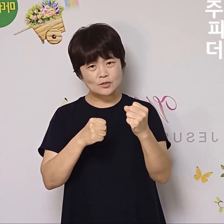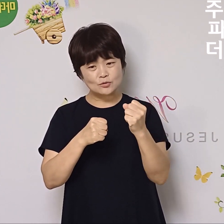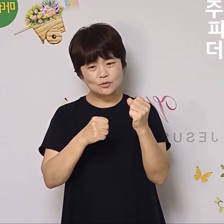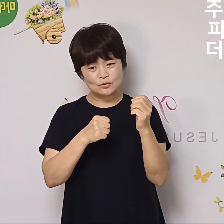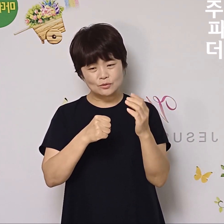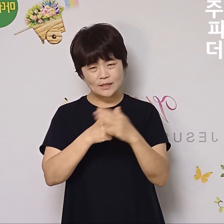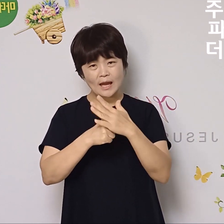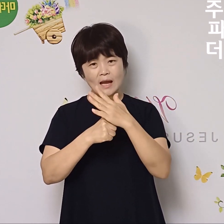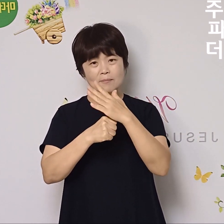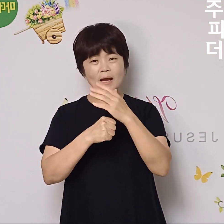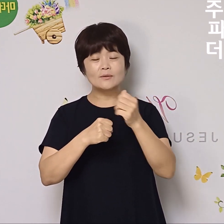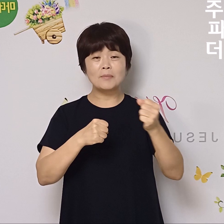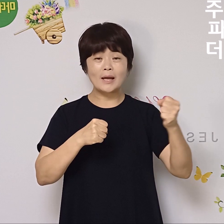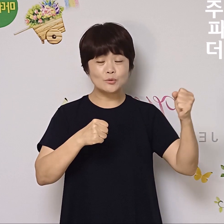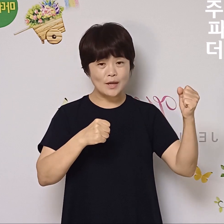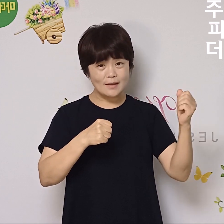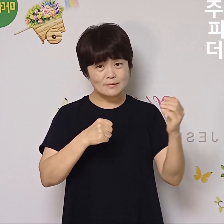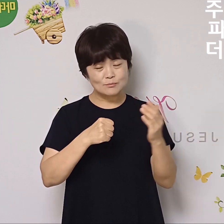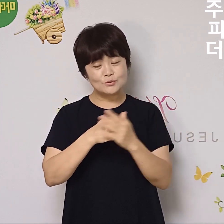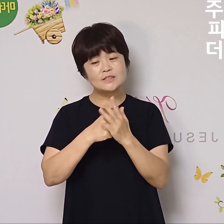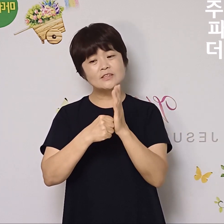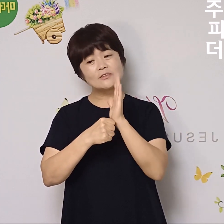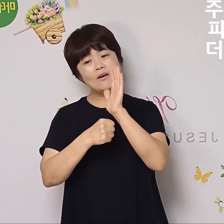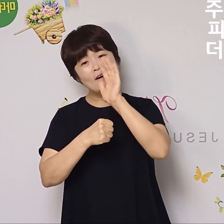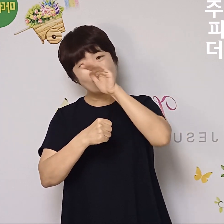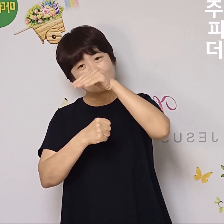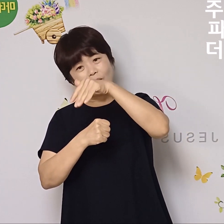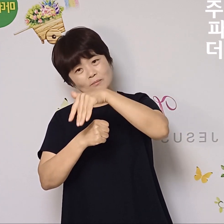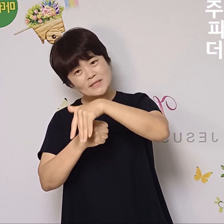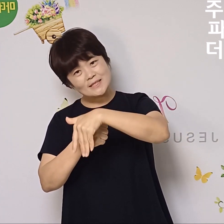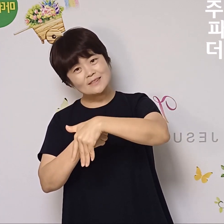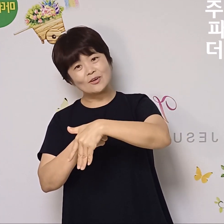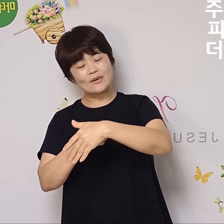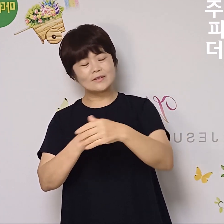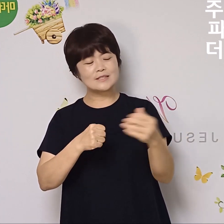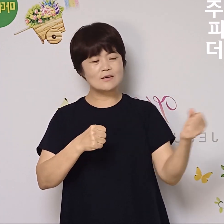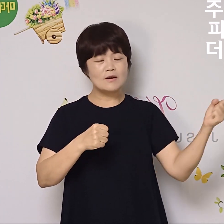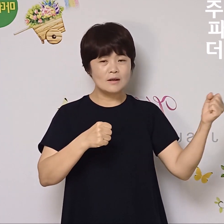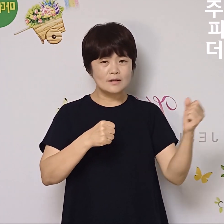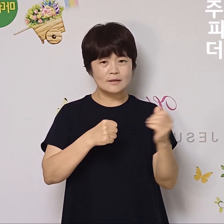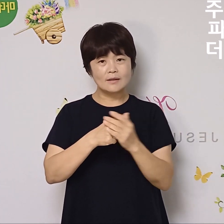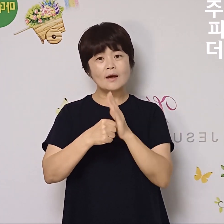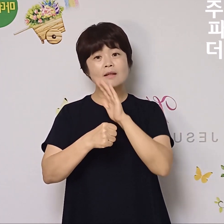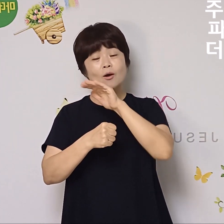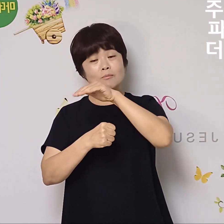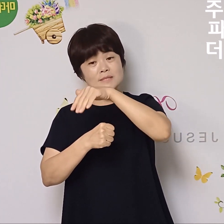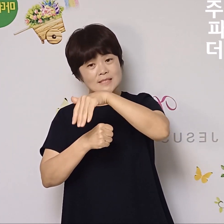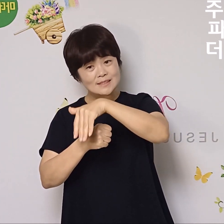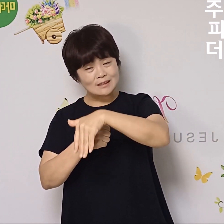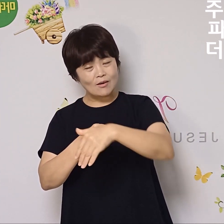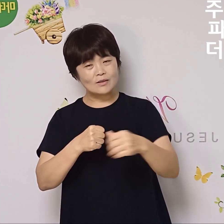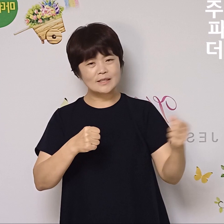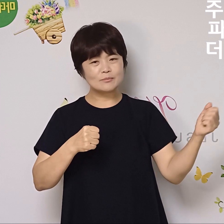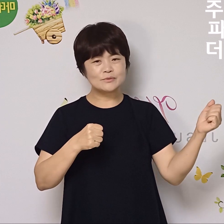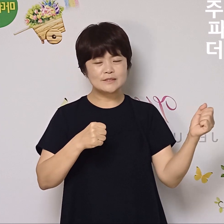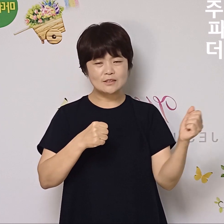몰려와가지고 바위에 부딪혀서 넘치는 거예요. 그래서 넘치는 거 이렇게